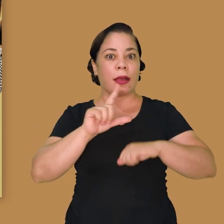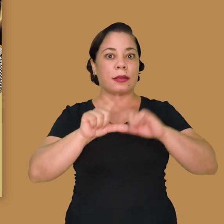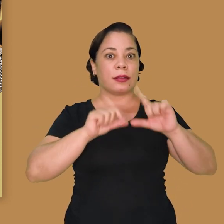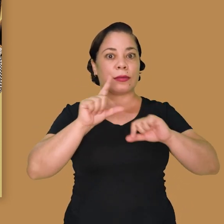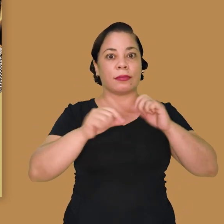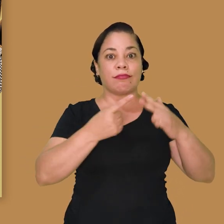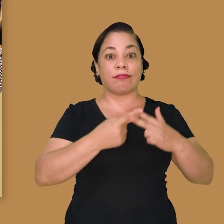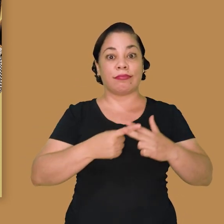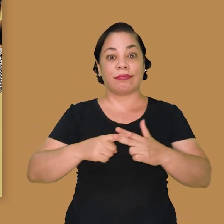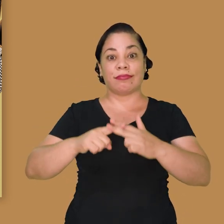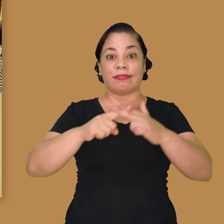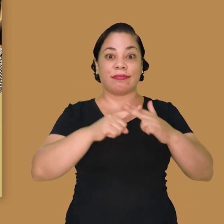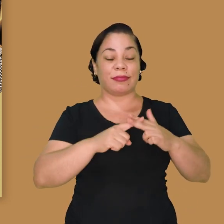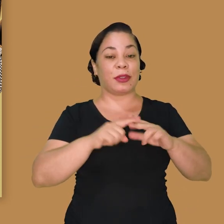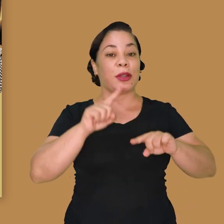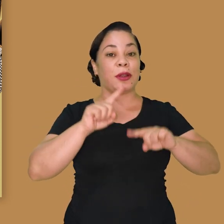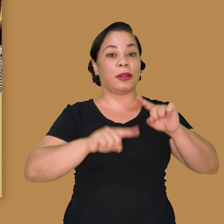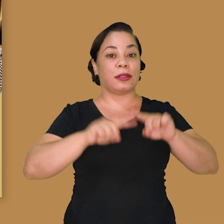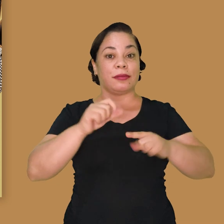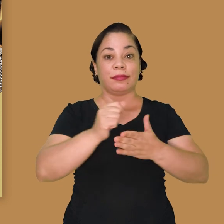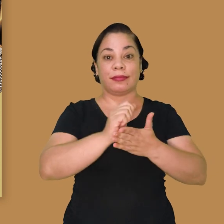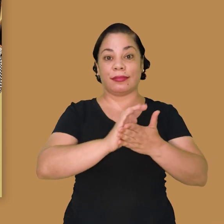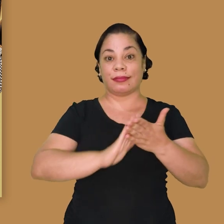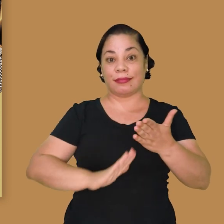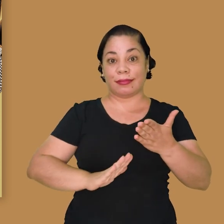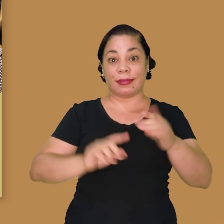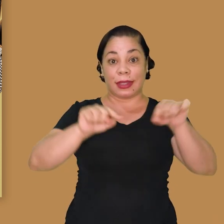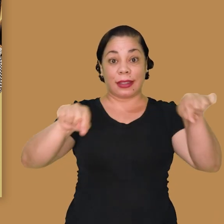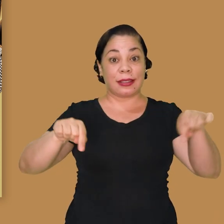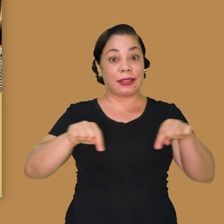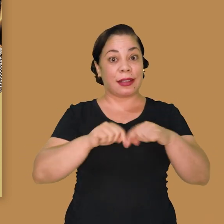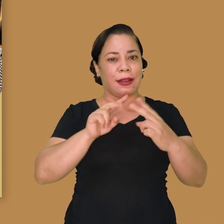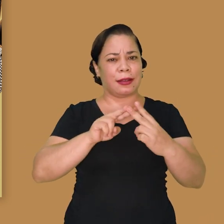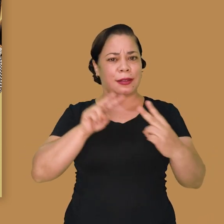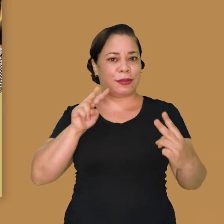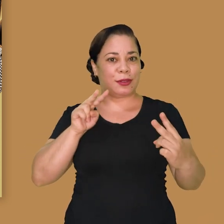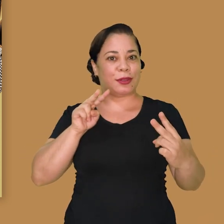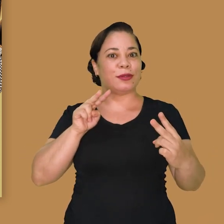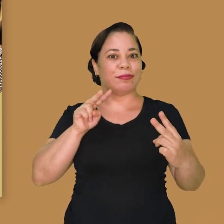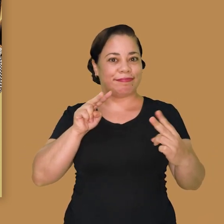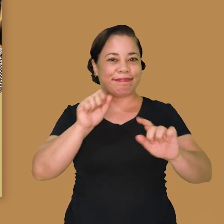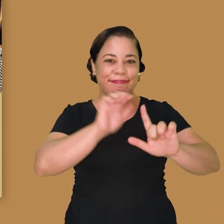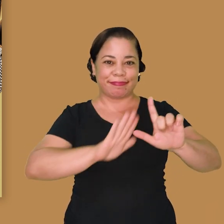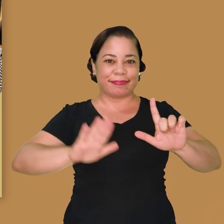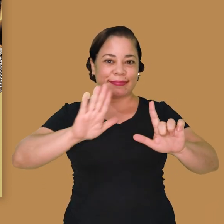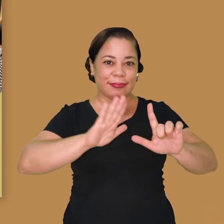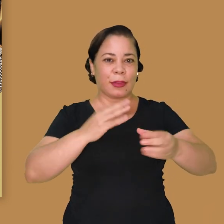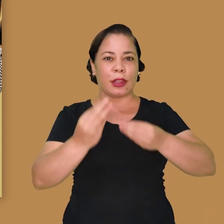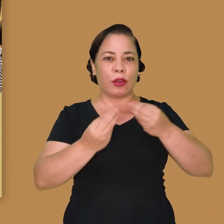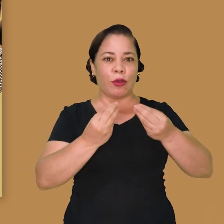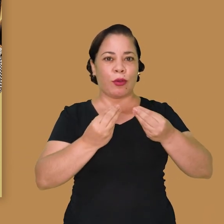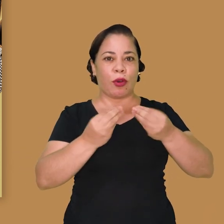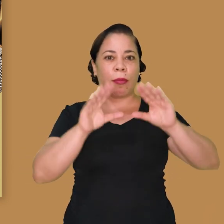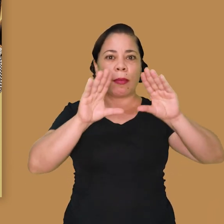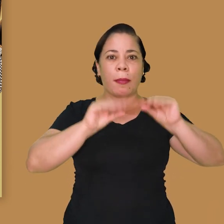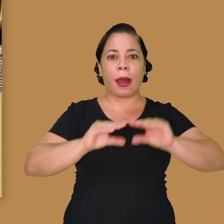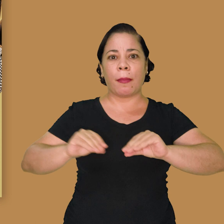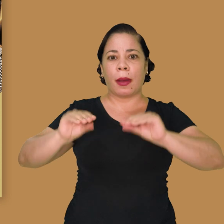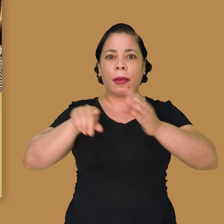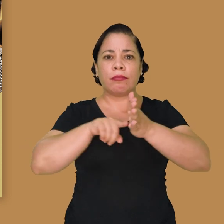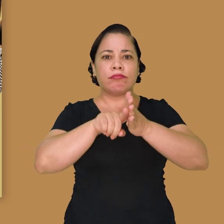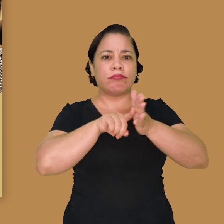mais opções de configurações nos recursos e atividades de sua sala virtual e a forma de navegação